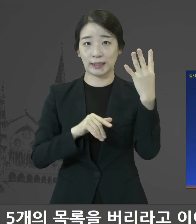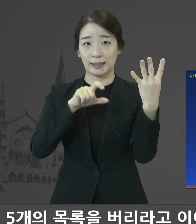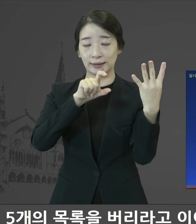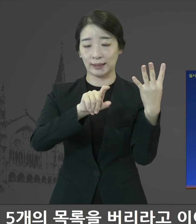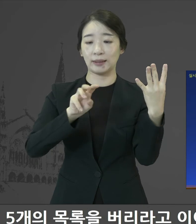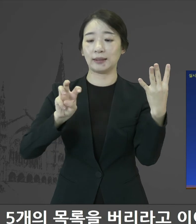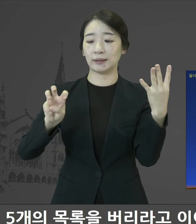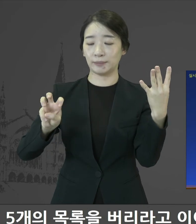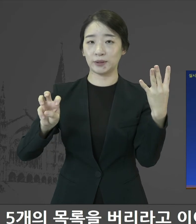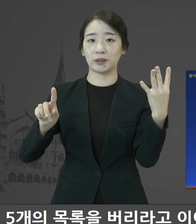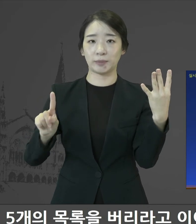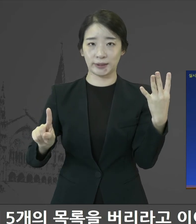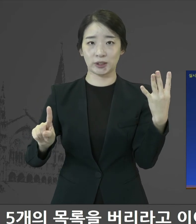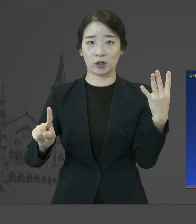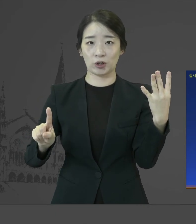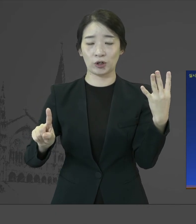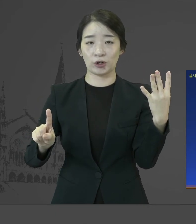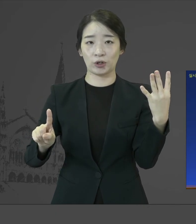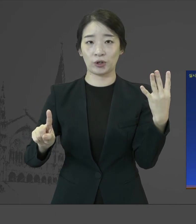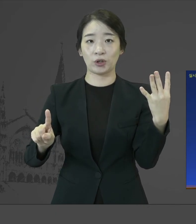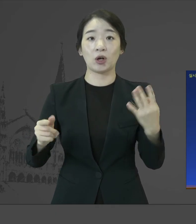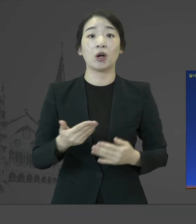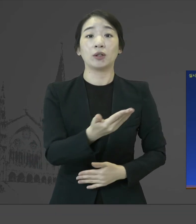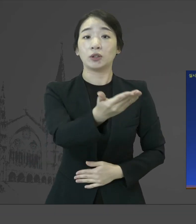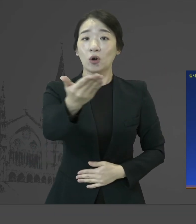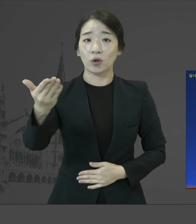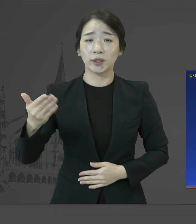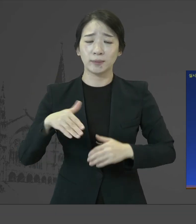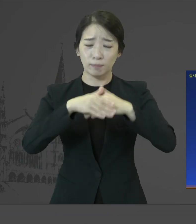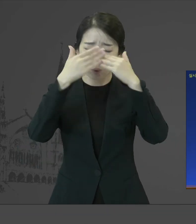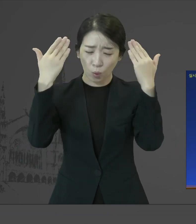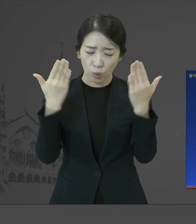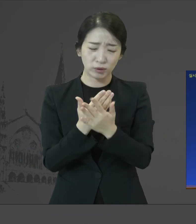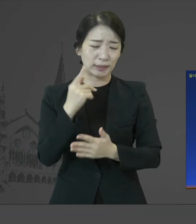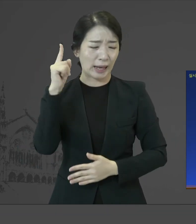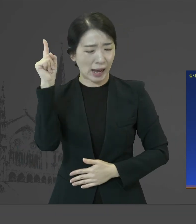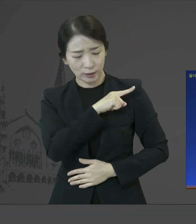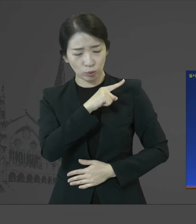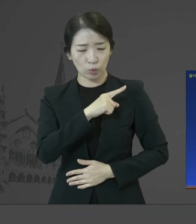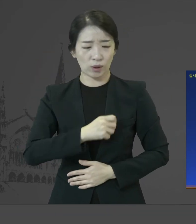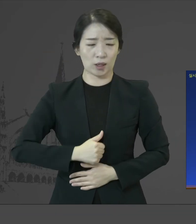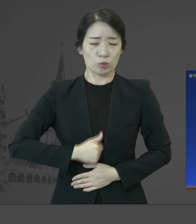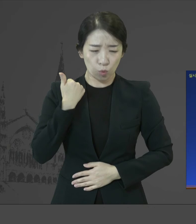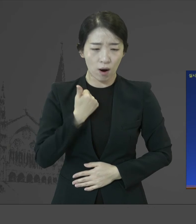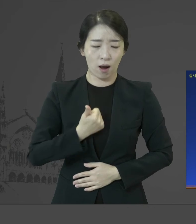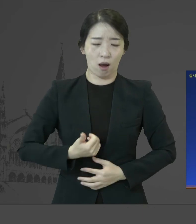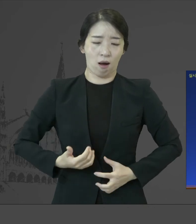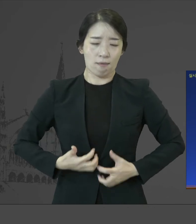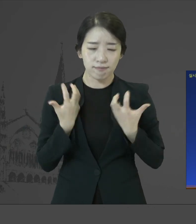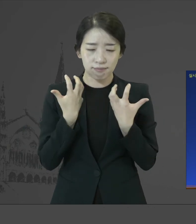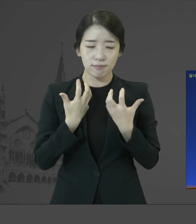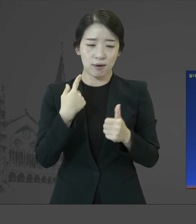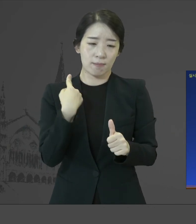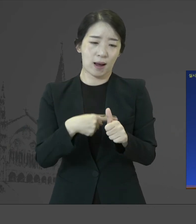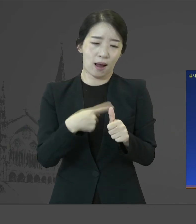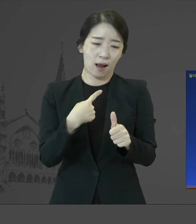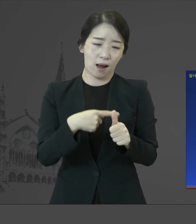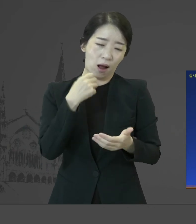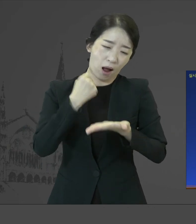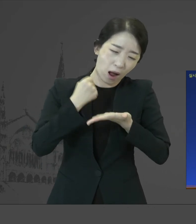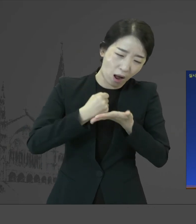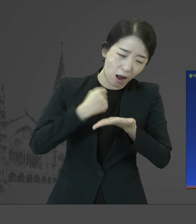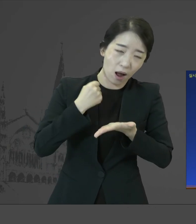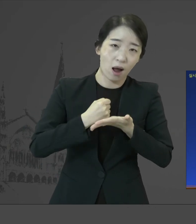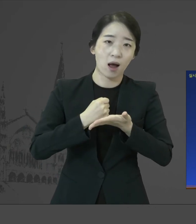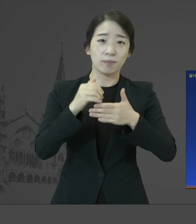31절 제가 읽겠습니다. 너희는 모든 악독과 노함과 분냄과 떠드는 것과 비방하는 것을 모든